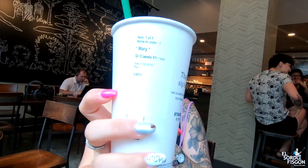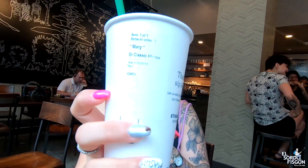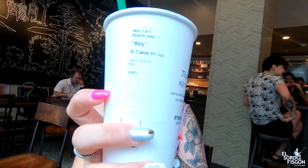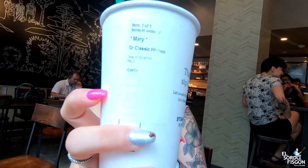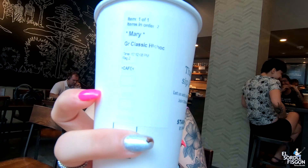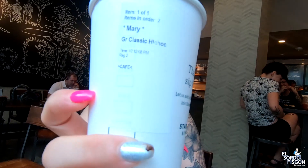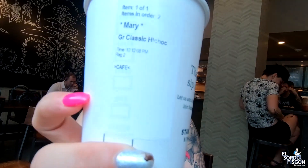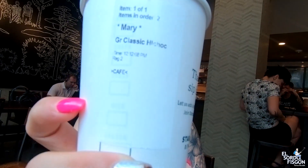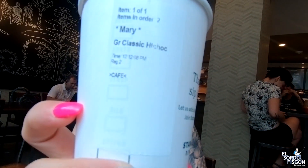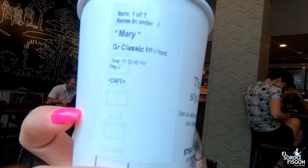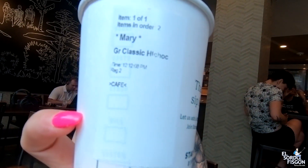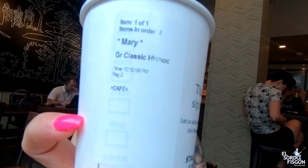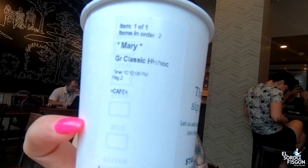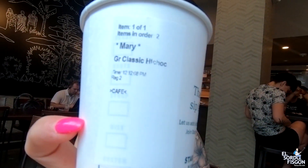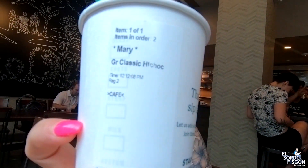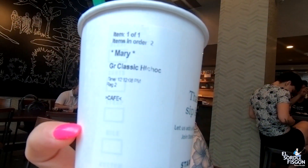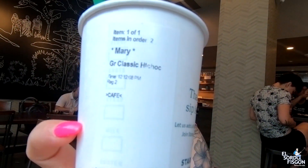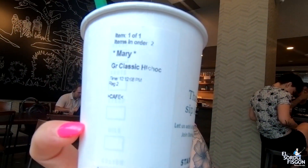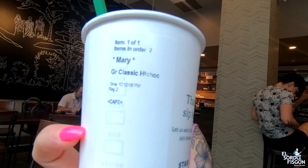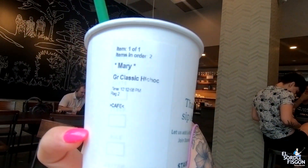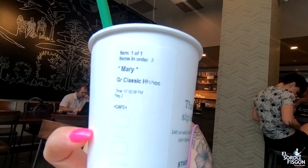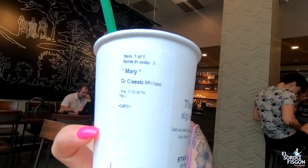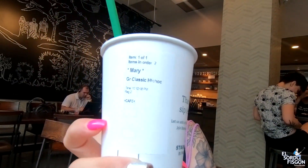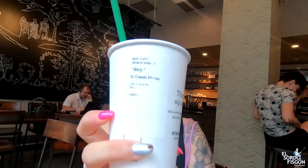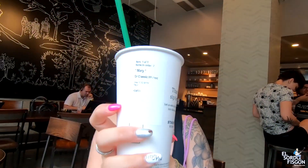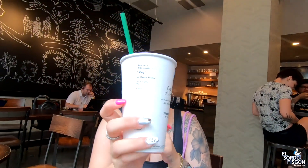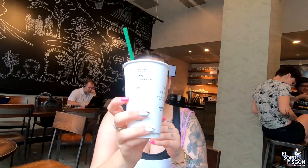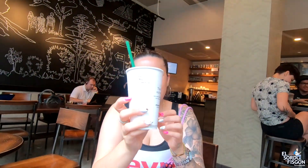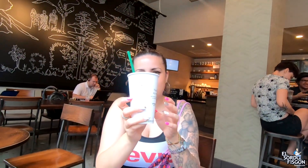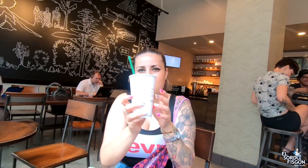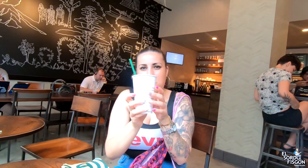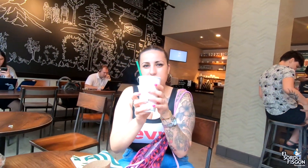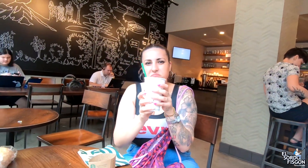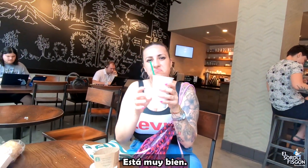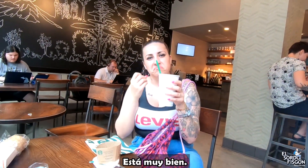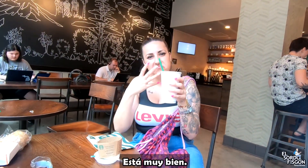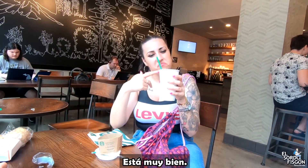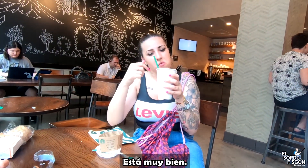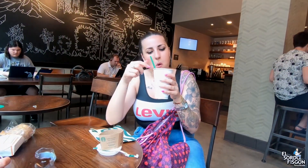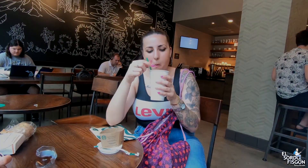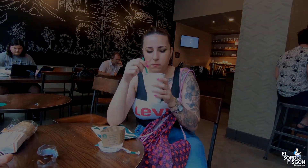Está muy bien.